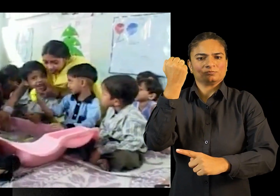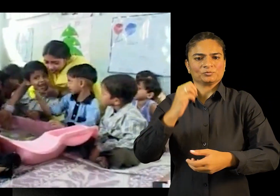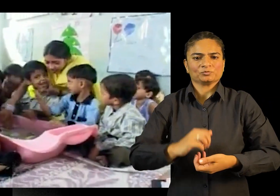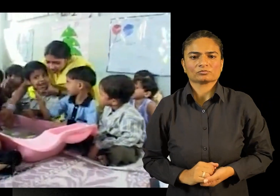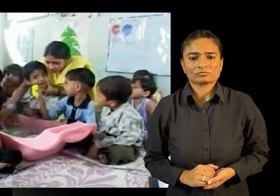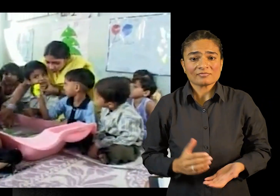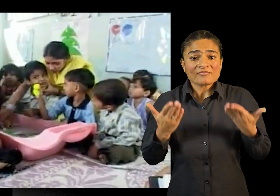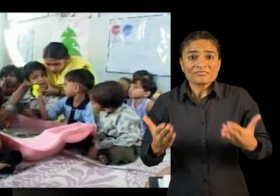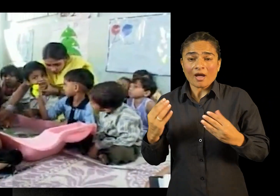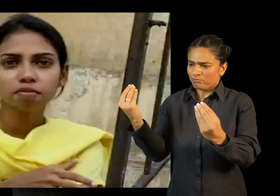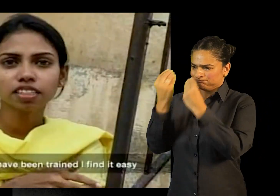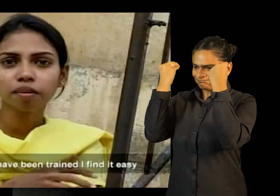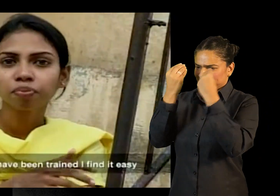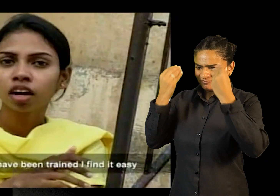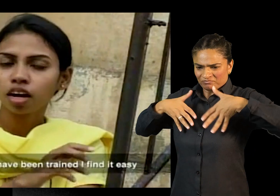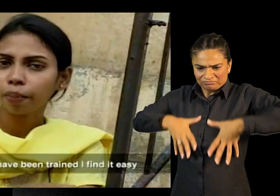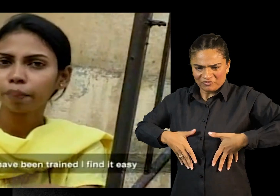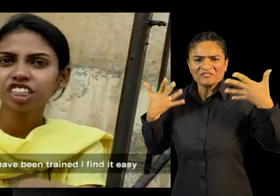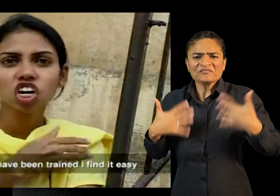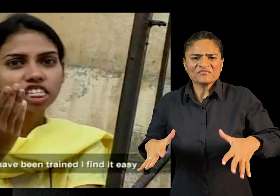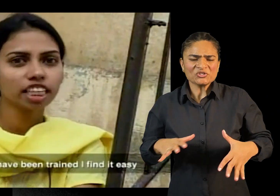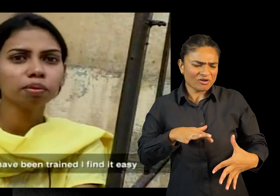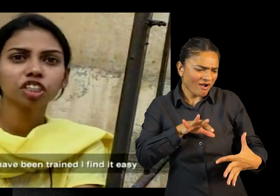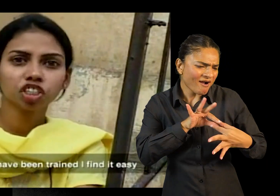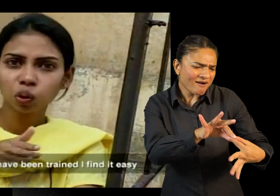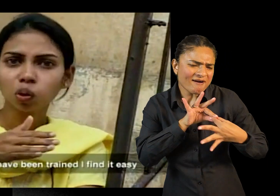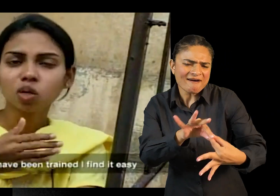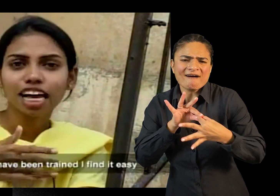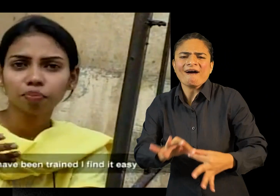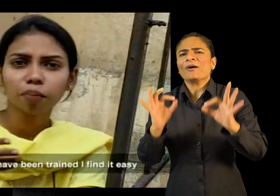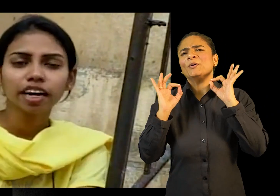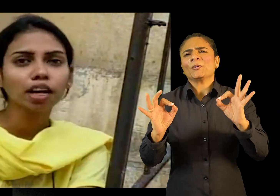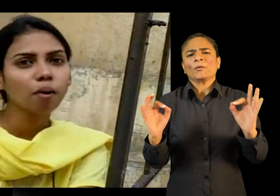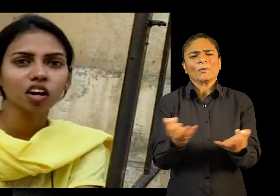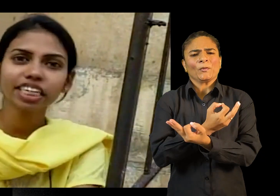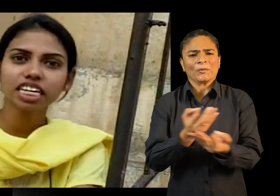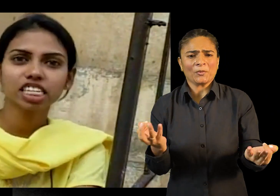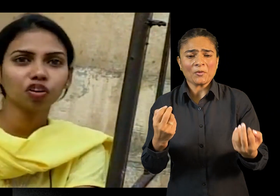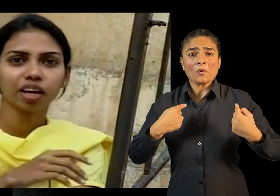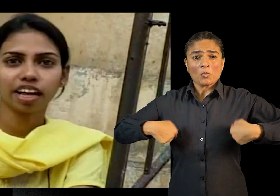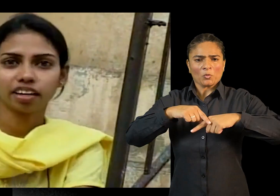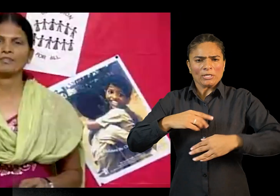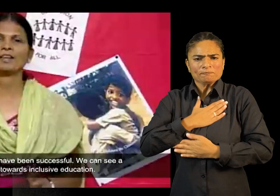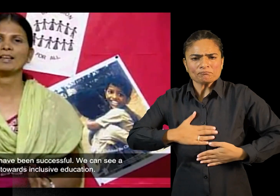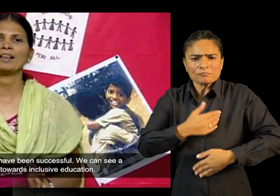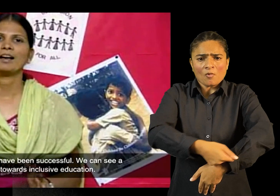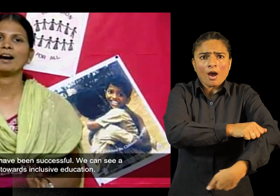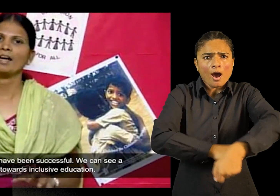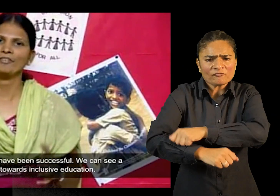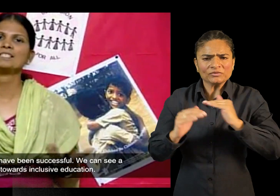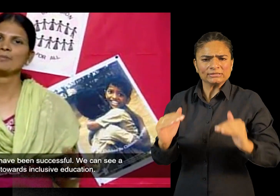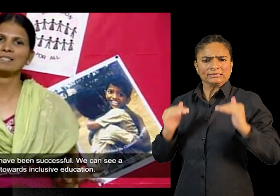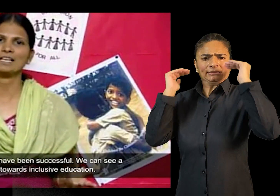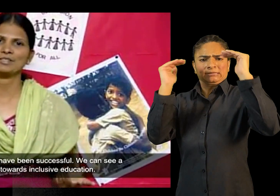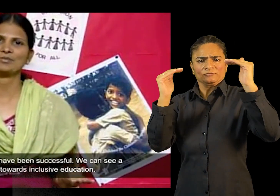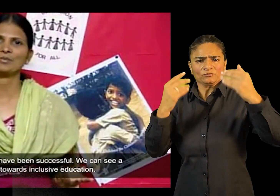जब से ट्रेनिंग मिला है तब से अपंग बच्चे और साधारण बच्चे दोनों को साथ में पढ़ाना बहुत ही आसान हो गया है. वी फील आवर एफर्ट्स